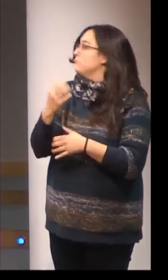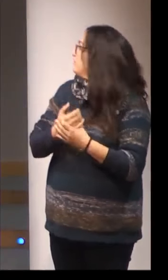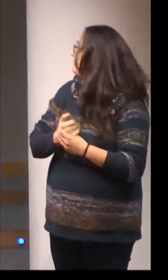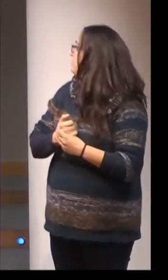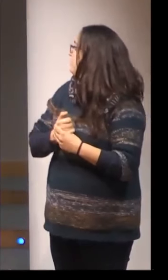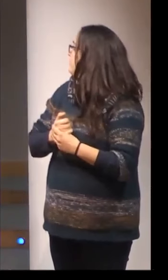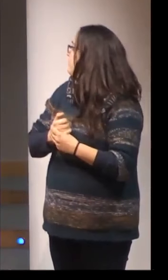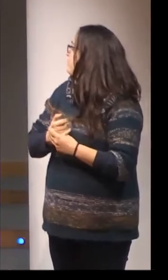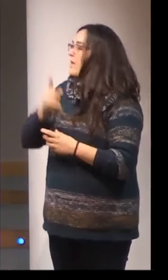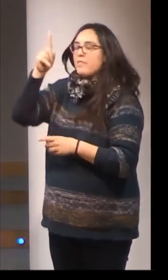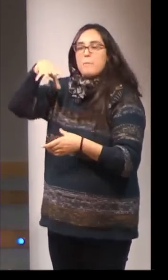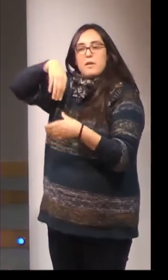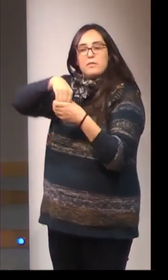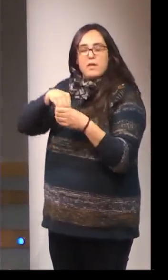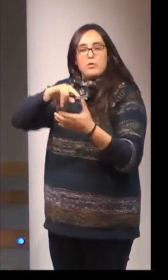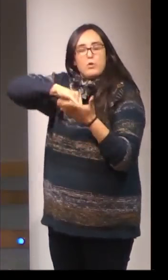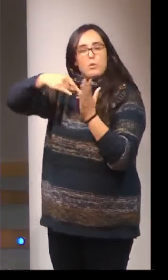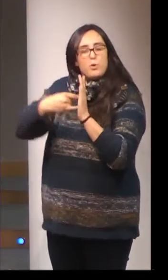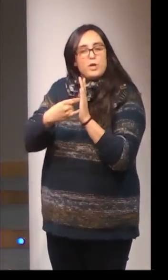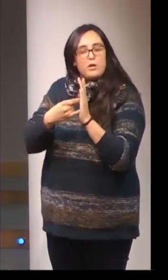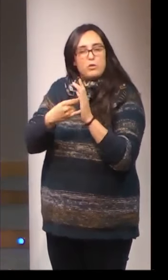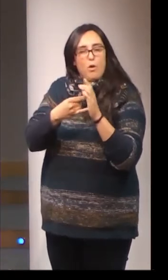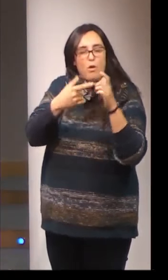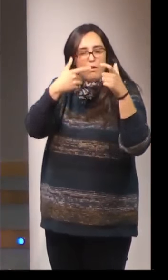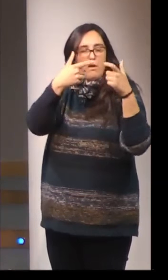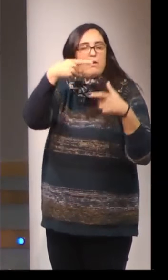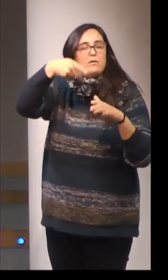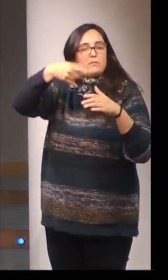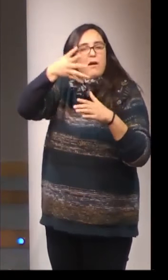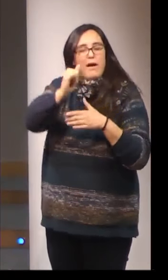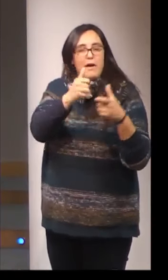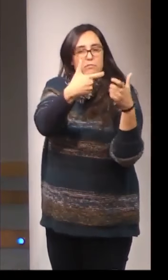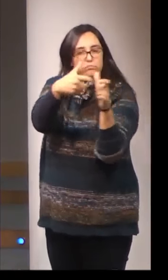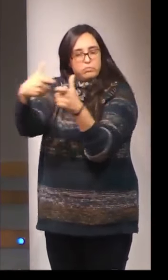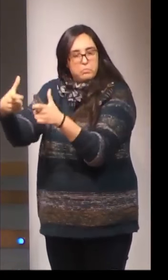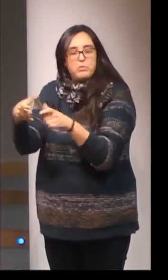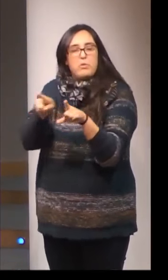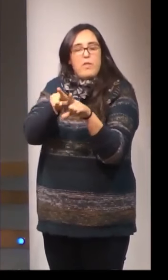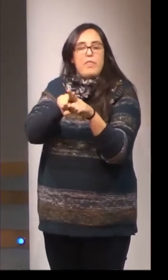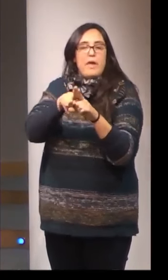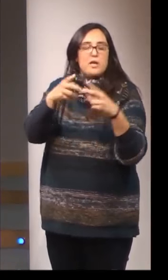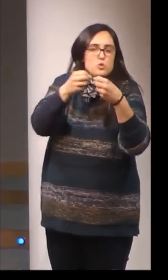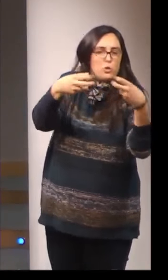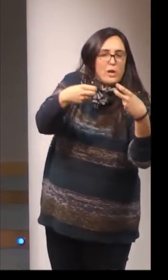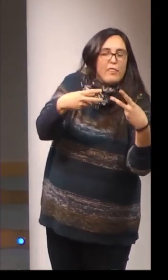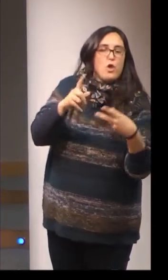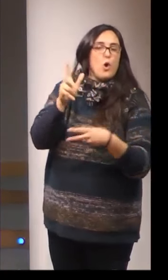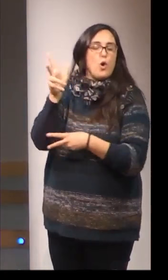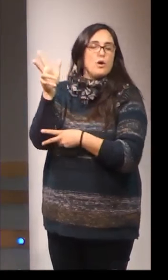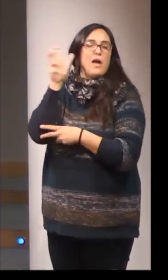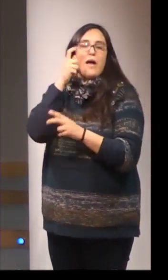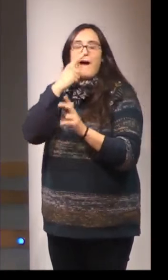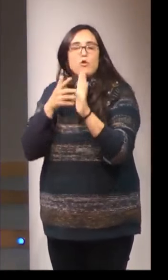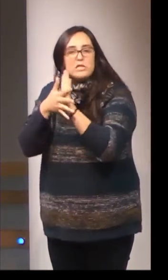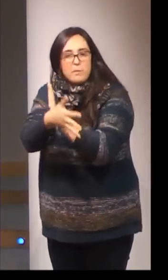ideología persigue. También incluiré dentro del proyecto los diferentes apartados referidos a